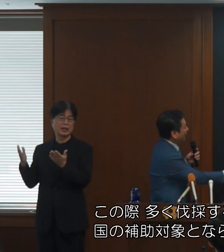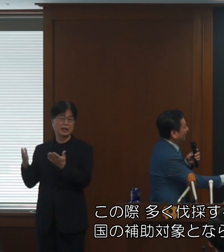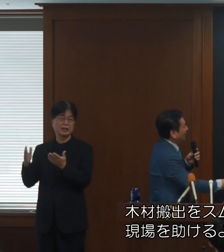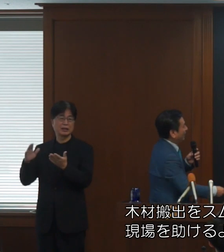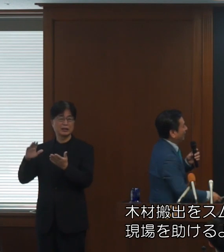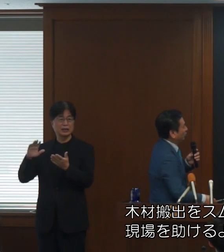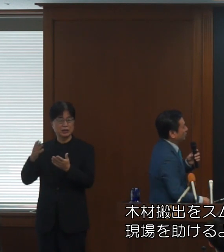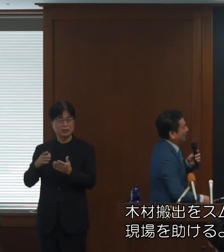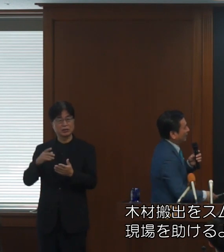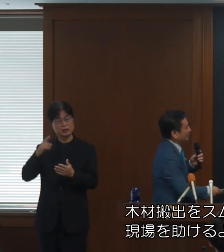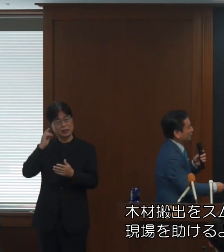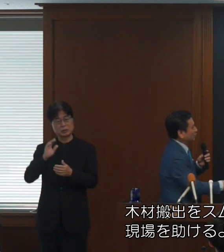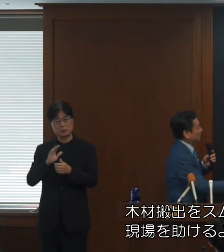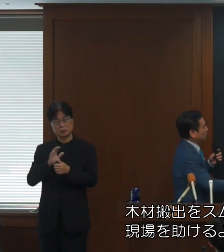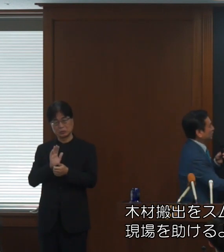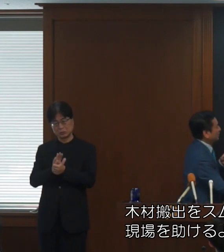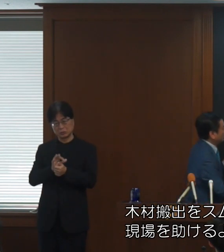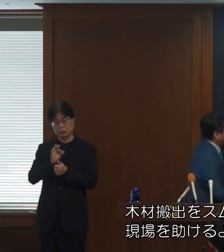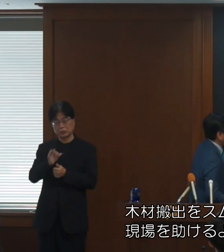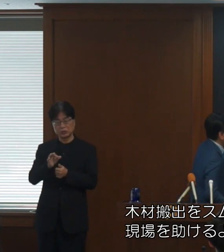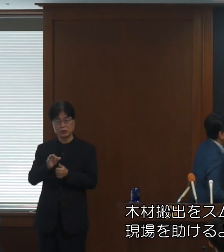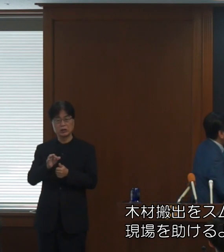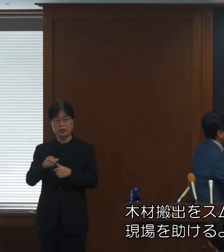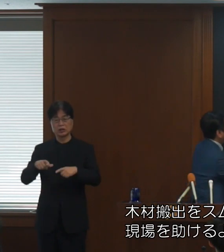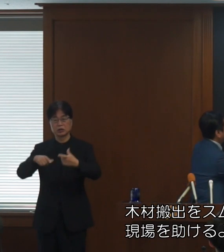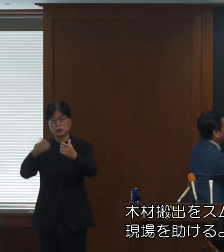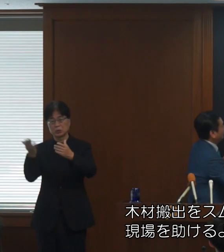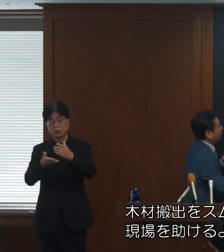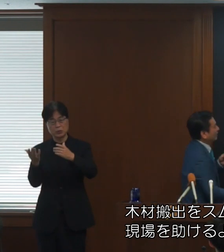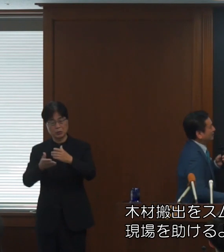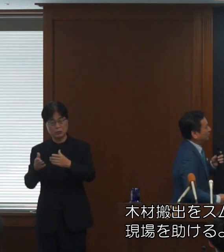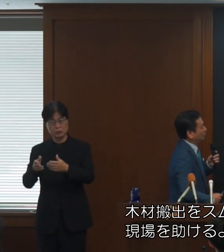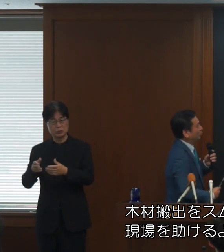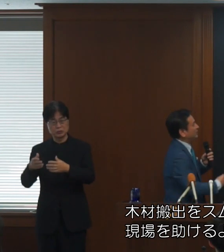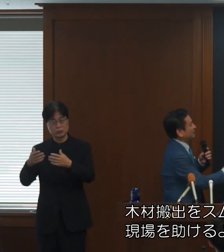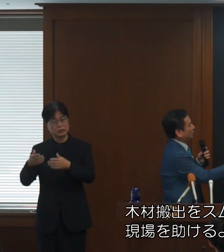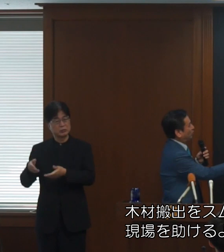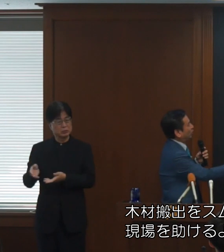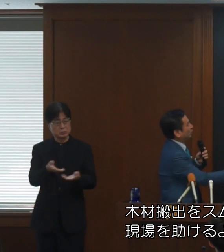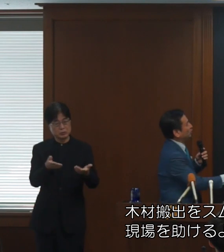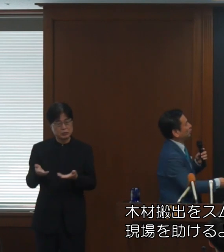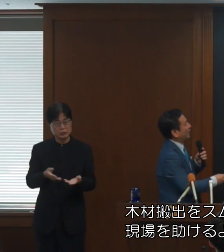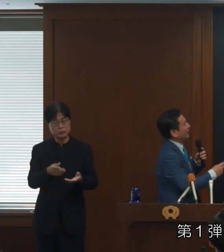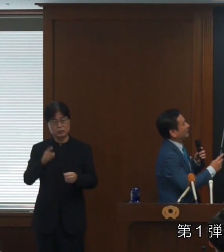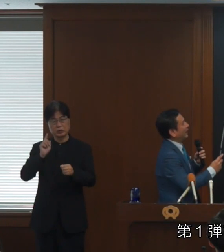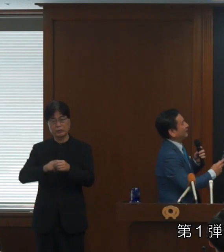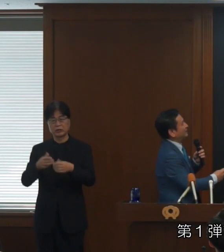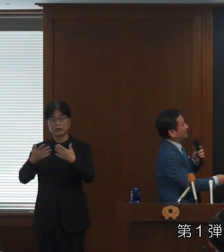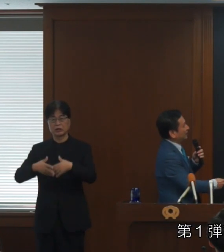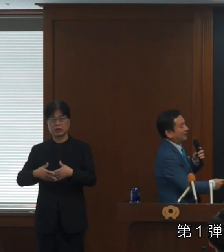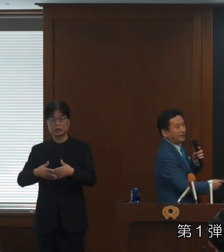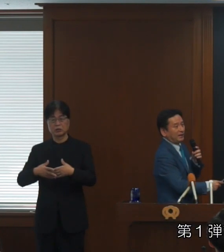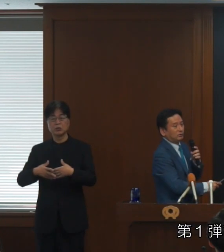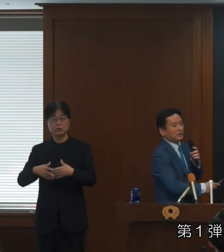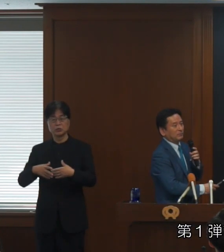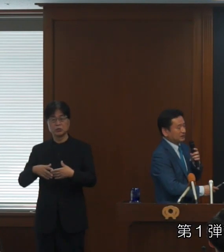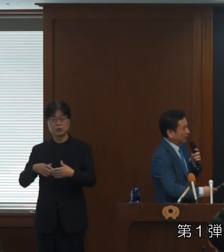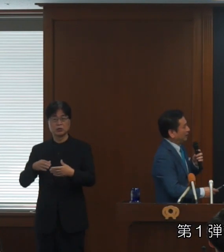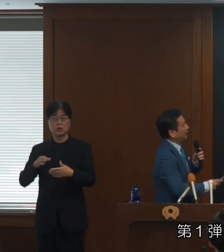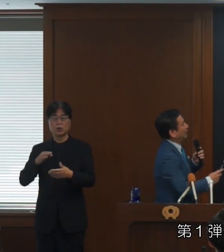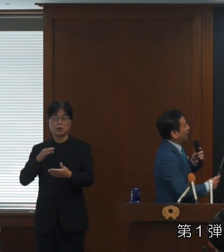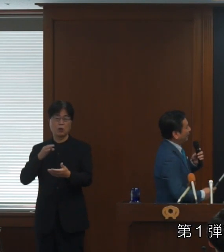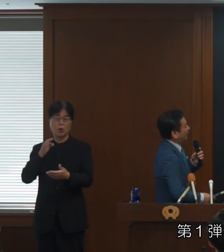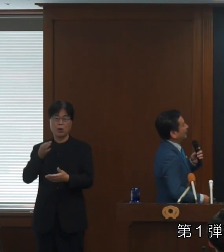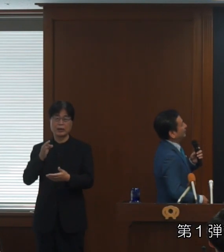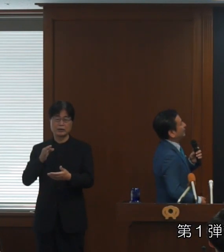も支援して木材搬出をスムーズにするようにして現場を助けるようにしたというのが第1弾でござい